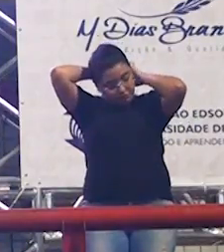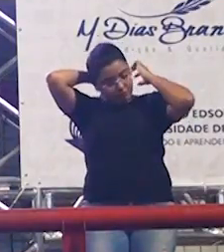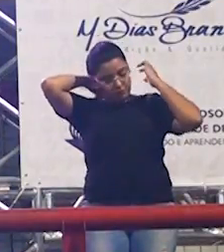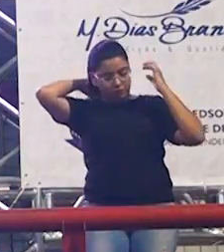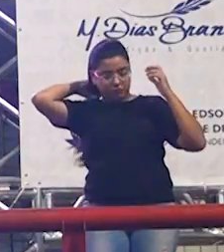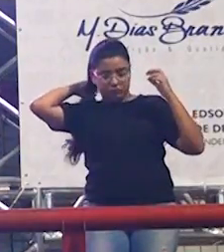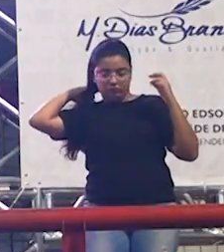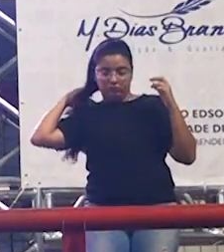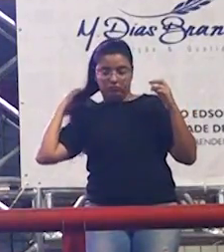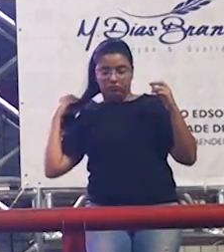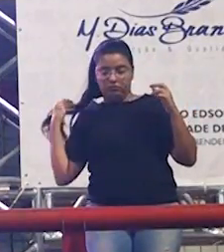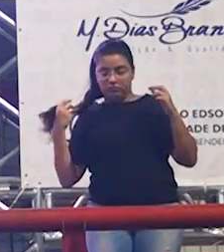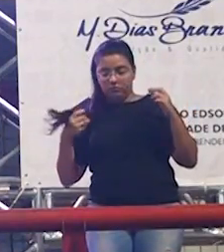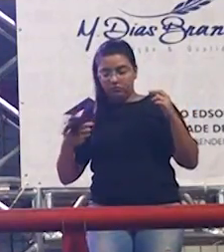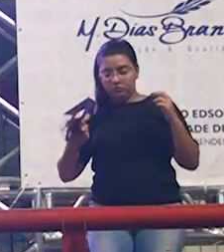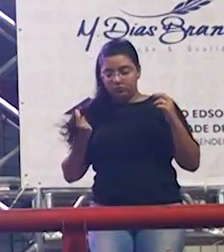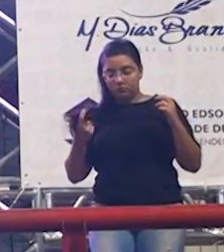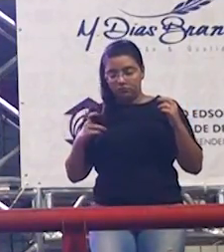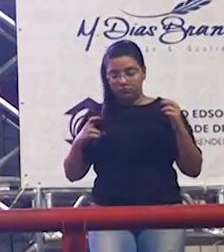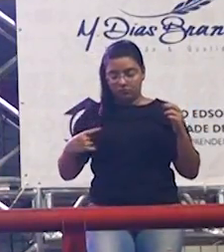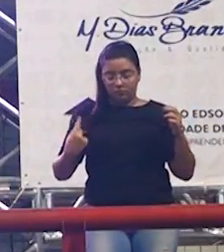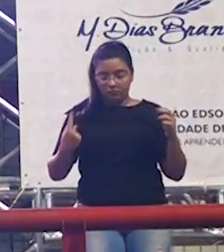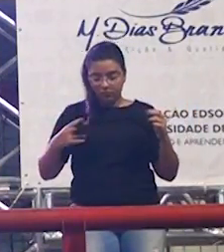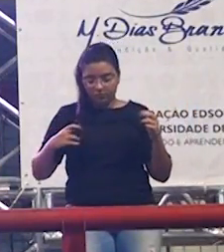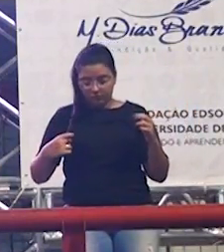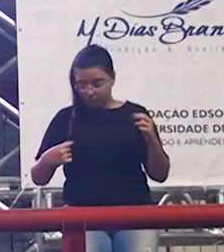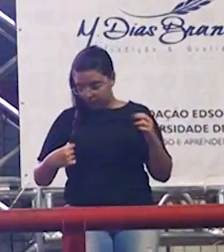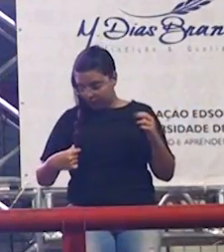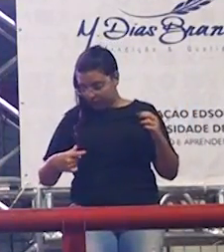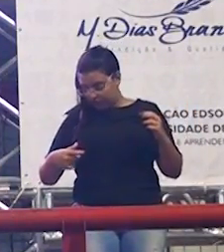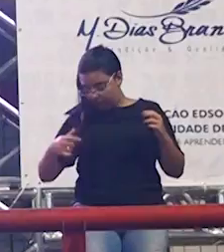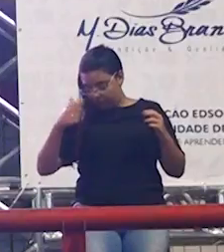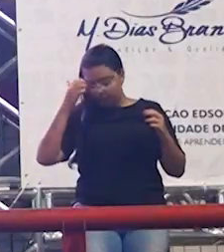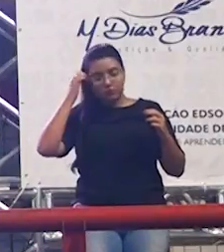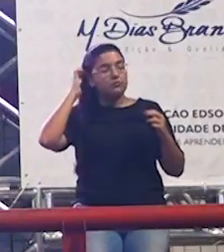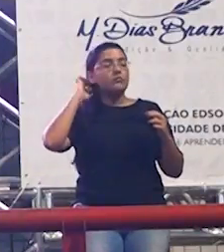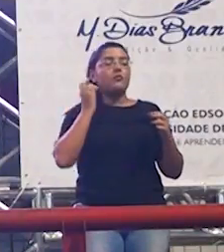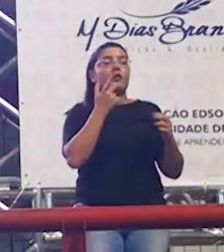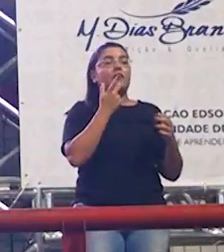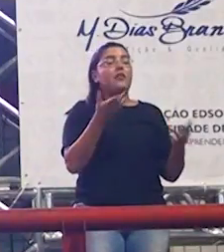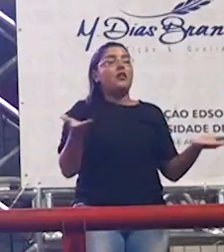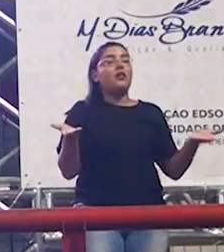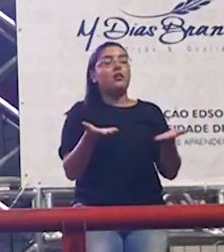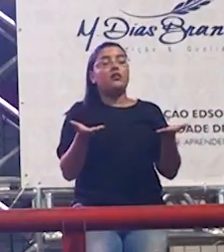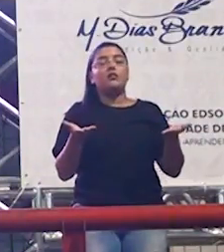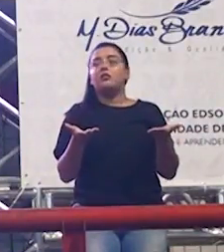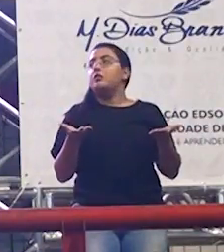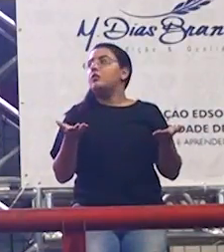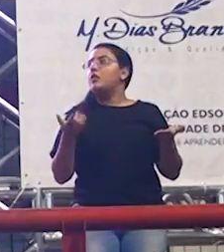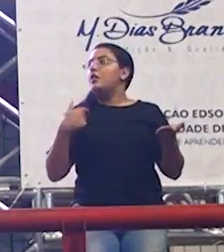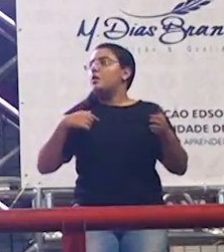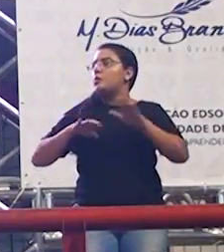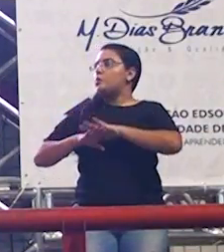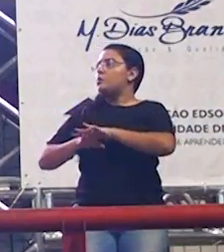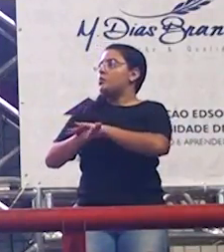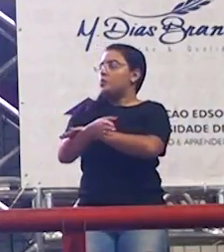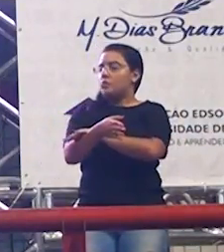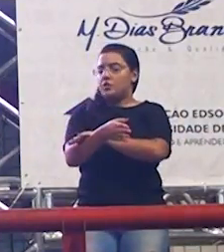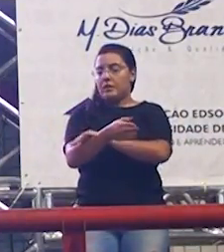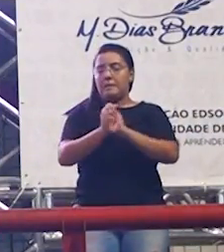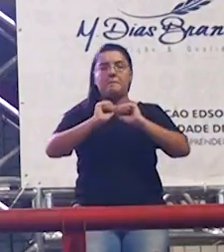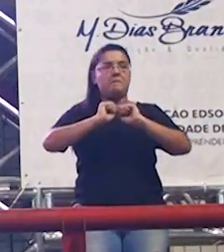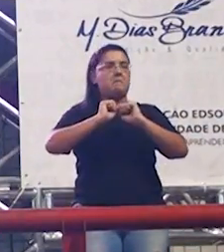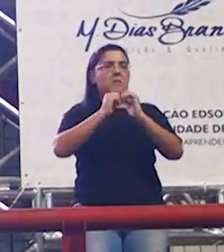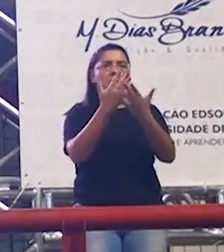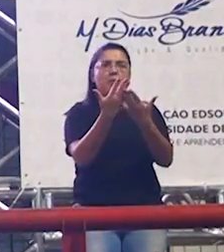3. Eu nem sabia que eu tinha botado isso. Eu queria só de antemão dizer o seguinte, moçada: eu não costumo usar